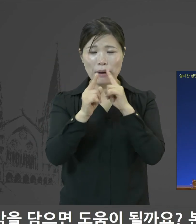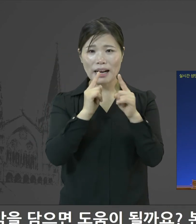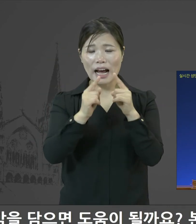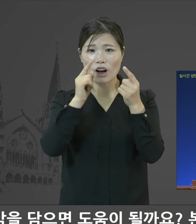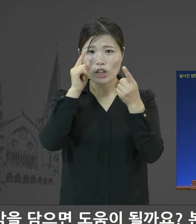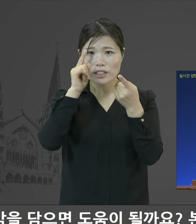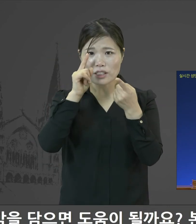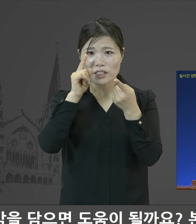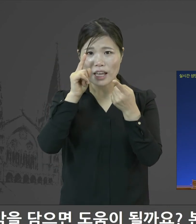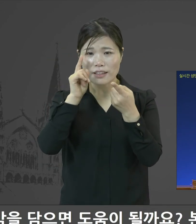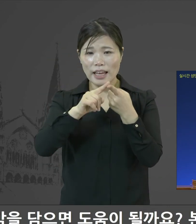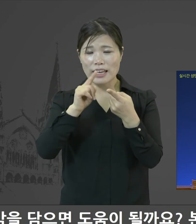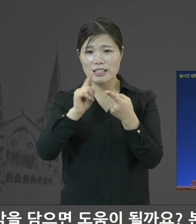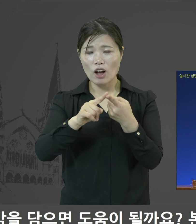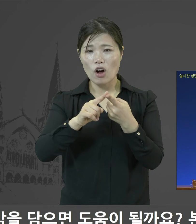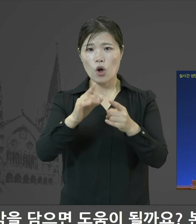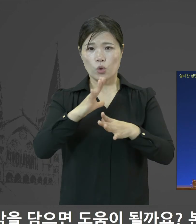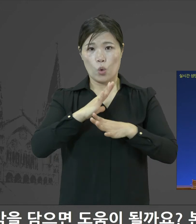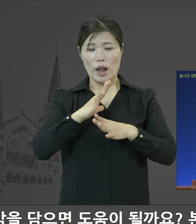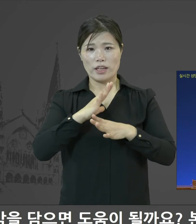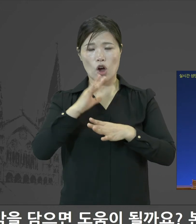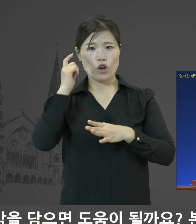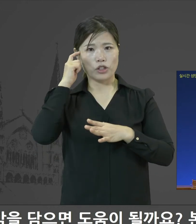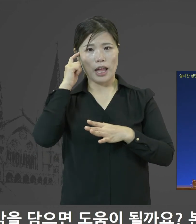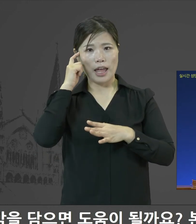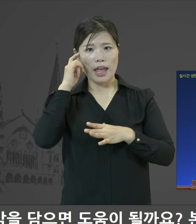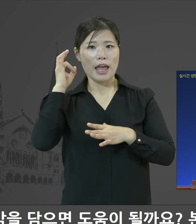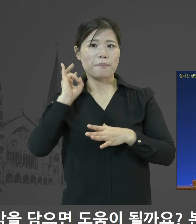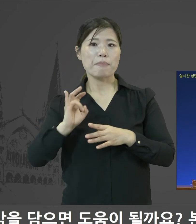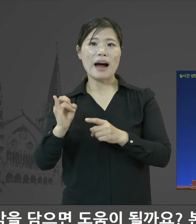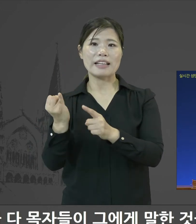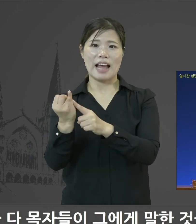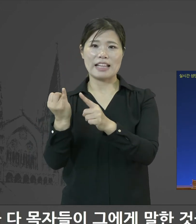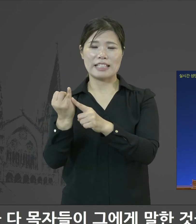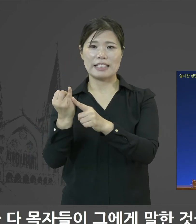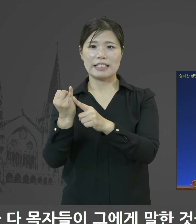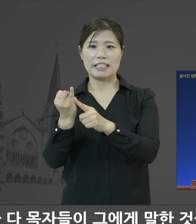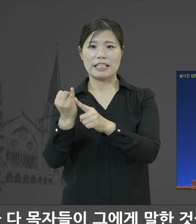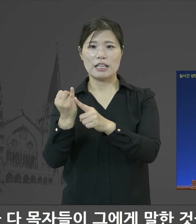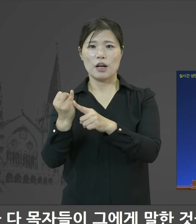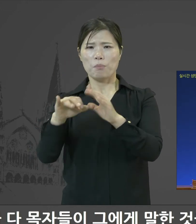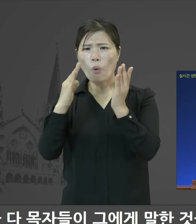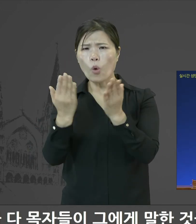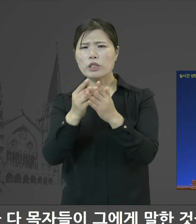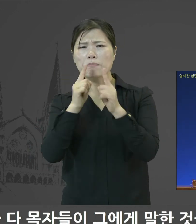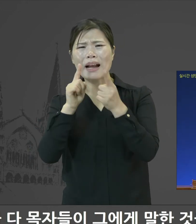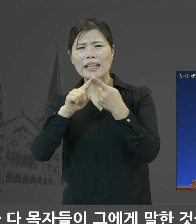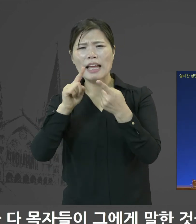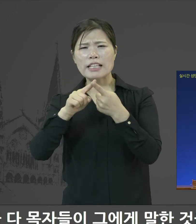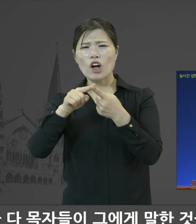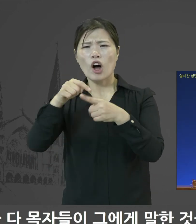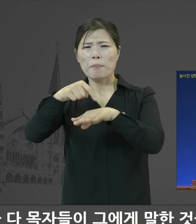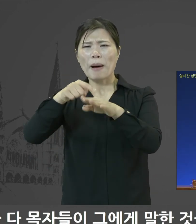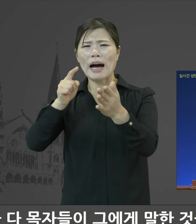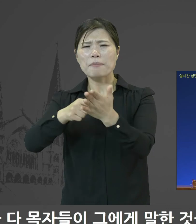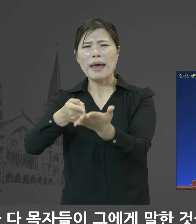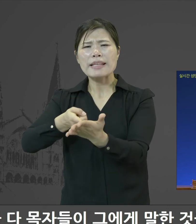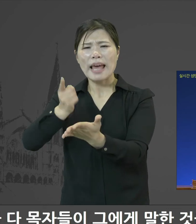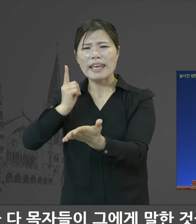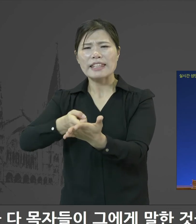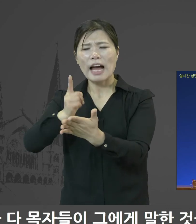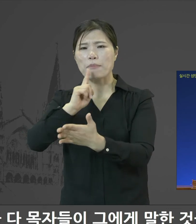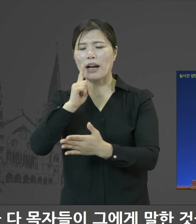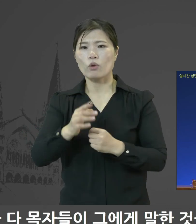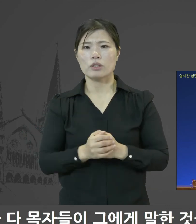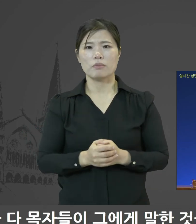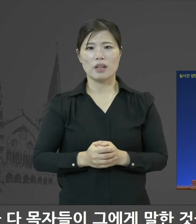것을 놀랍게 여기되 마리아는 이 모든 말을 마음에 새기어 생각하니라. 두 종류의 반응이 나타납니다.